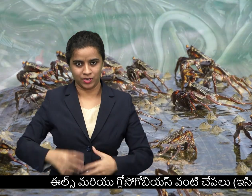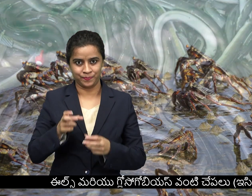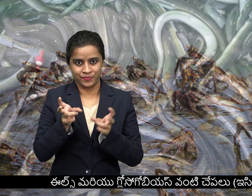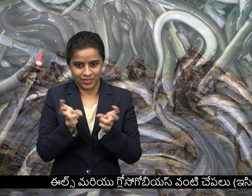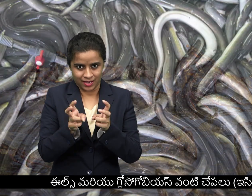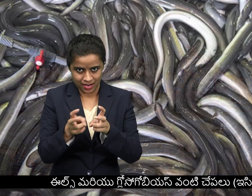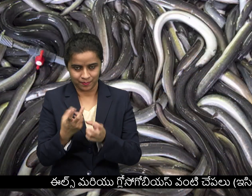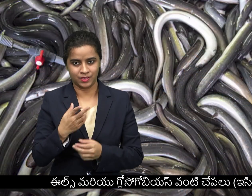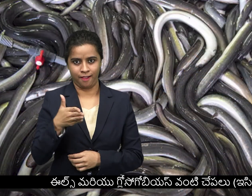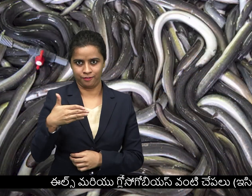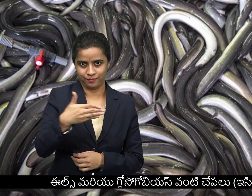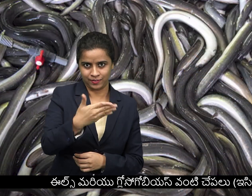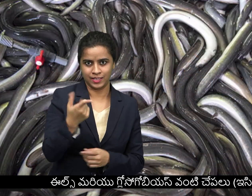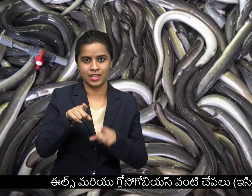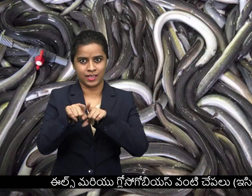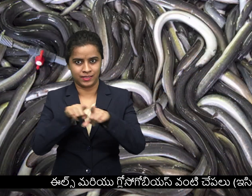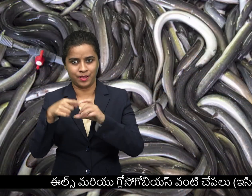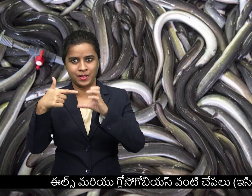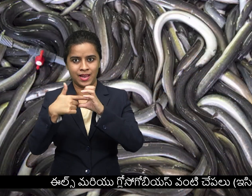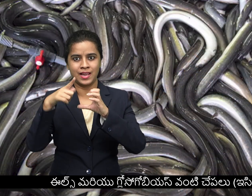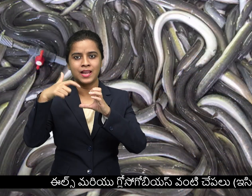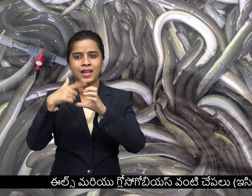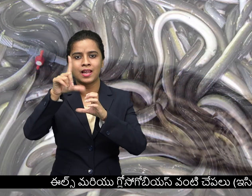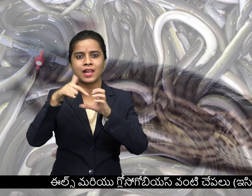ఈల్స్ మరియు గ్లోసోగోబియస్ వంటి చేపలు.